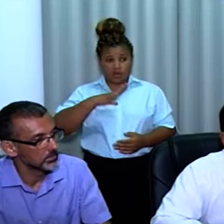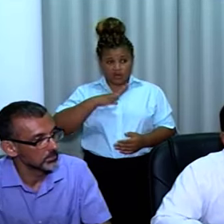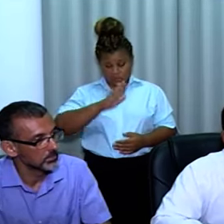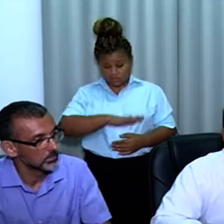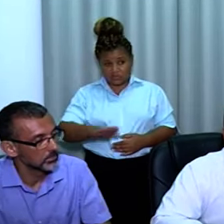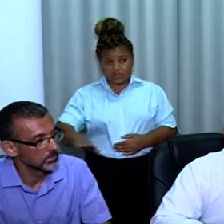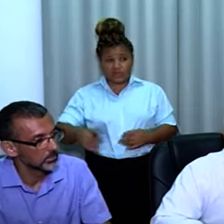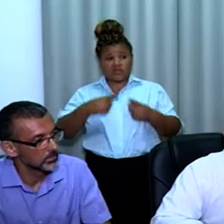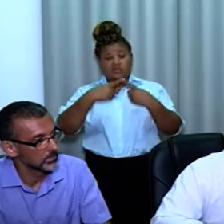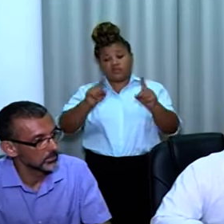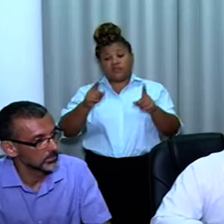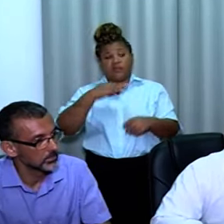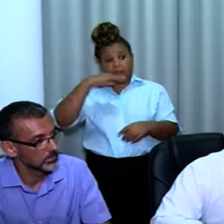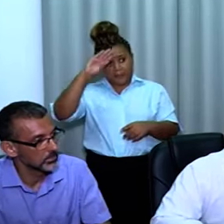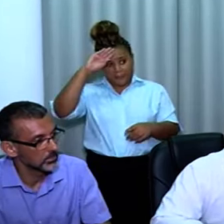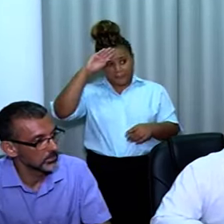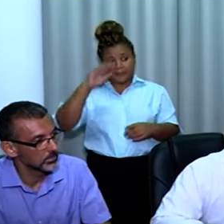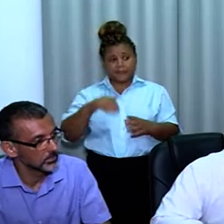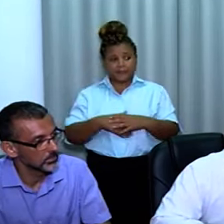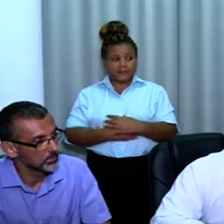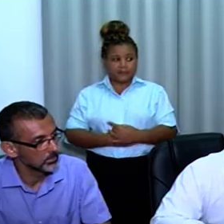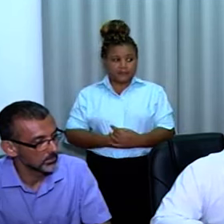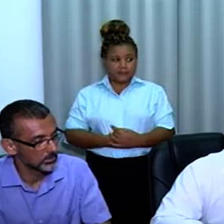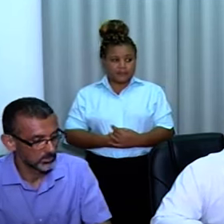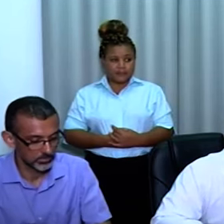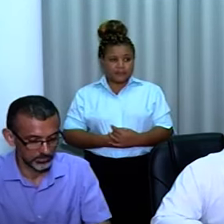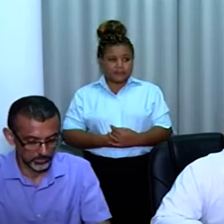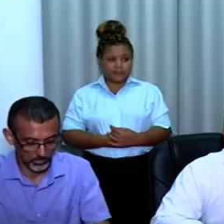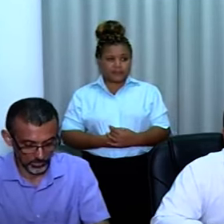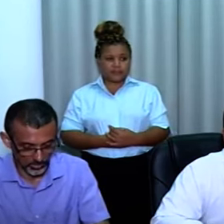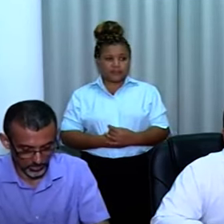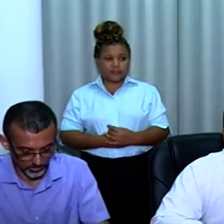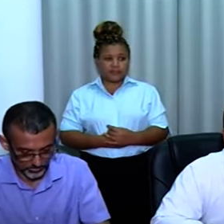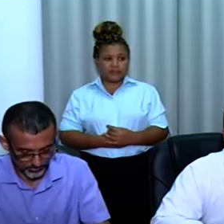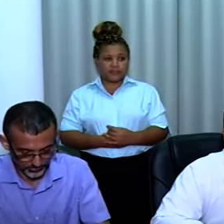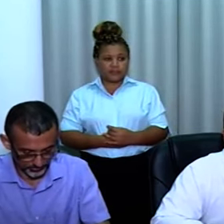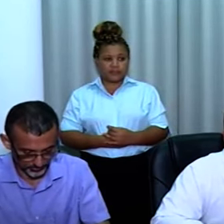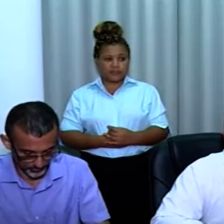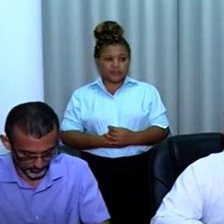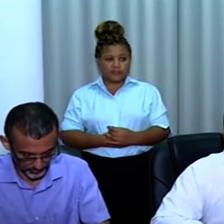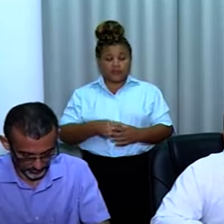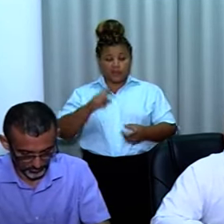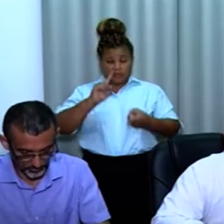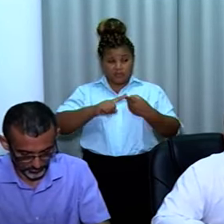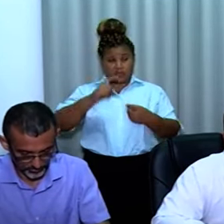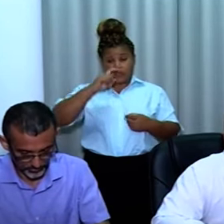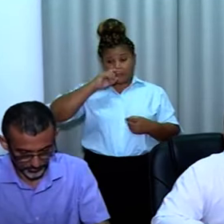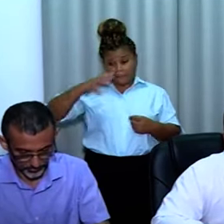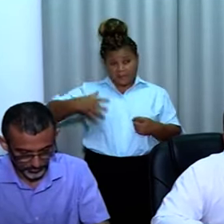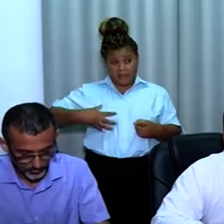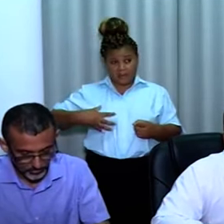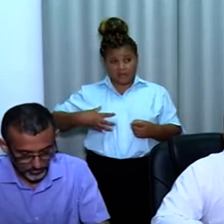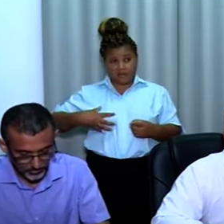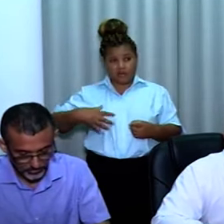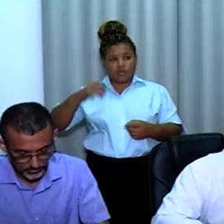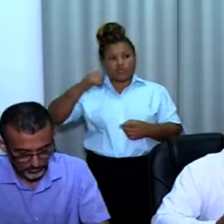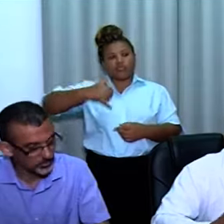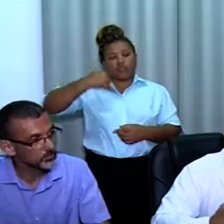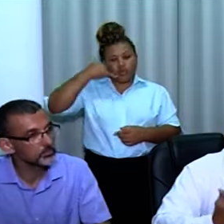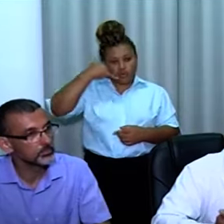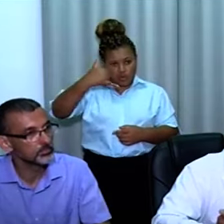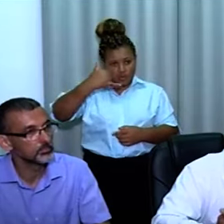Well, ses enfants si moi besoin un pédiatre qui peut faire suivre avec lui. Moi tu as conseillé pour contacter son pédiatre et sa pédiatre